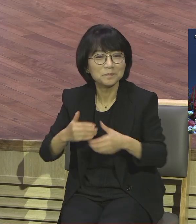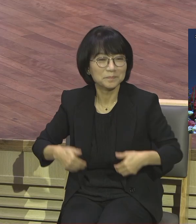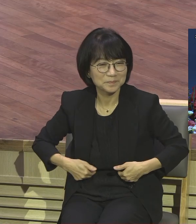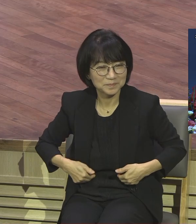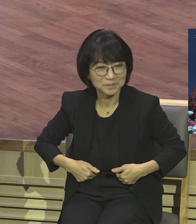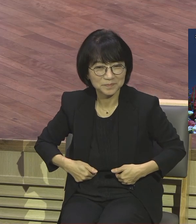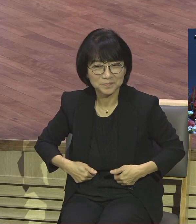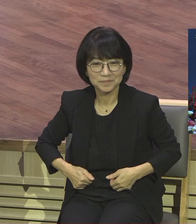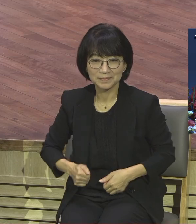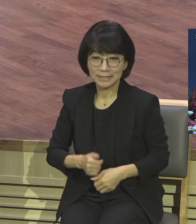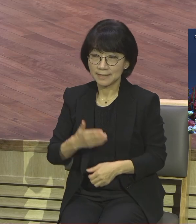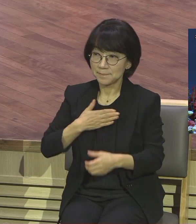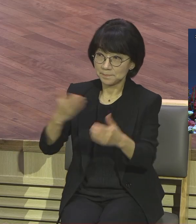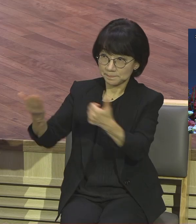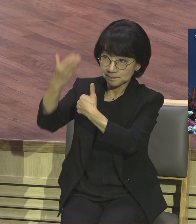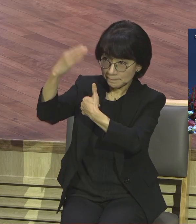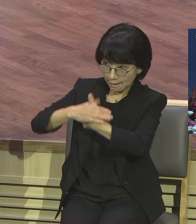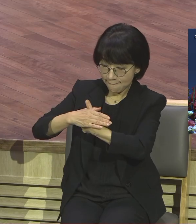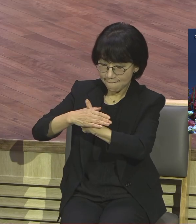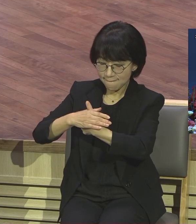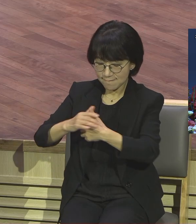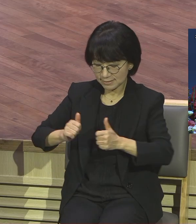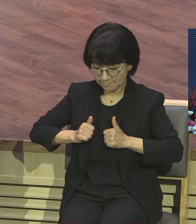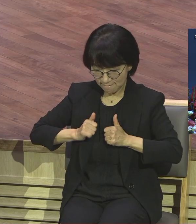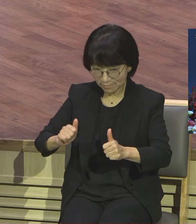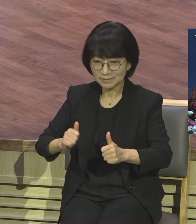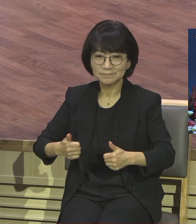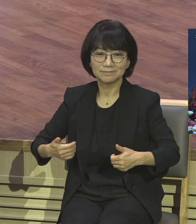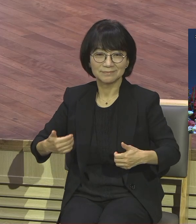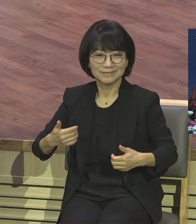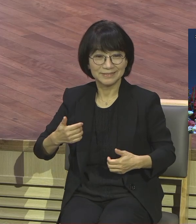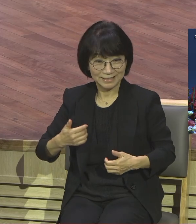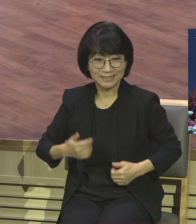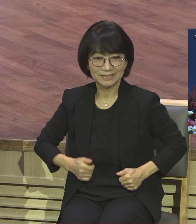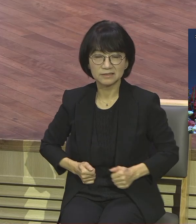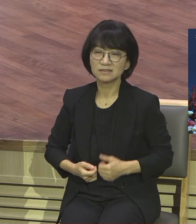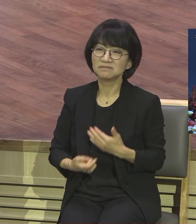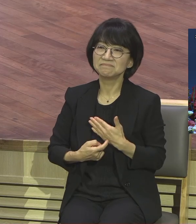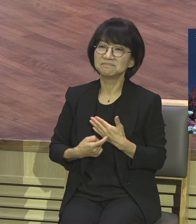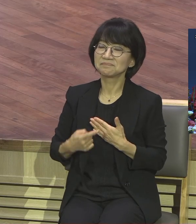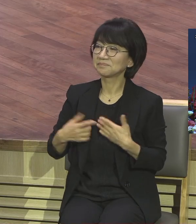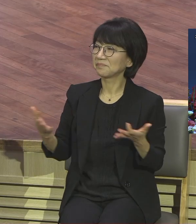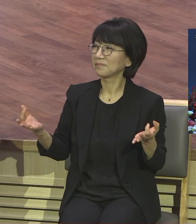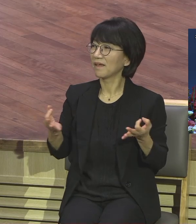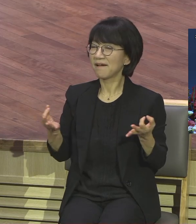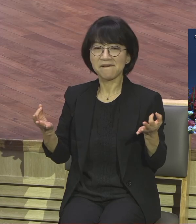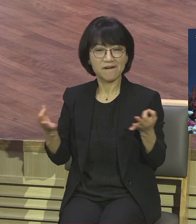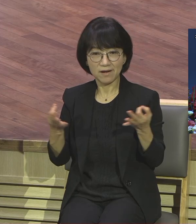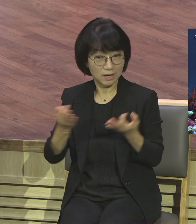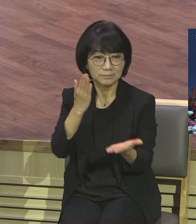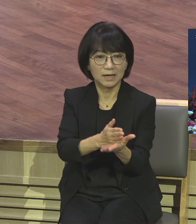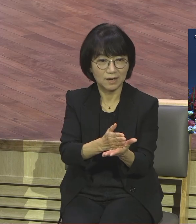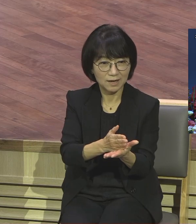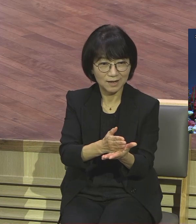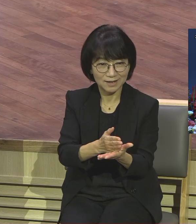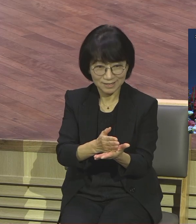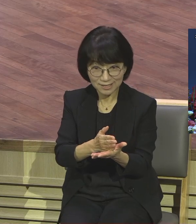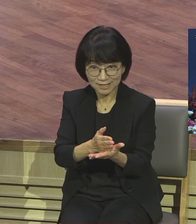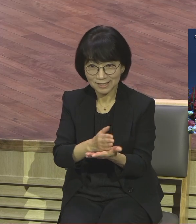올인해야지. 생을 걸어야지. 생생 내지 말고, 똥폼 잡지 말고, 그냥 하나님 앞에